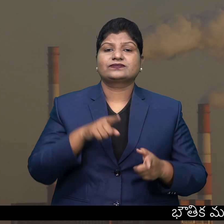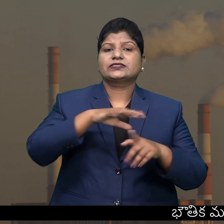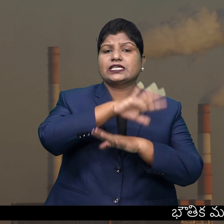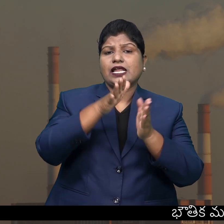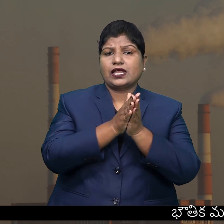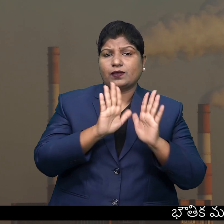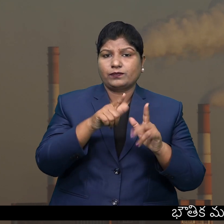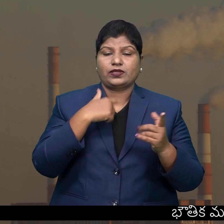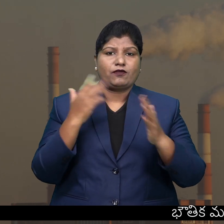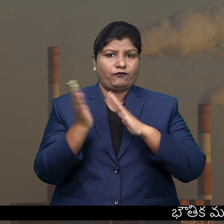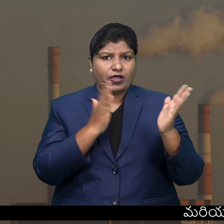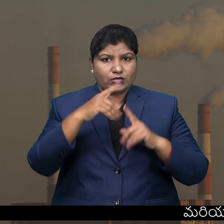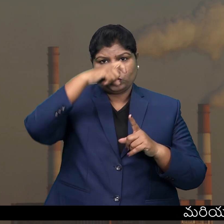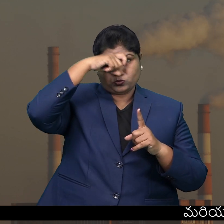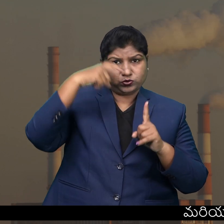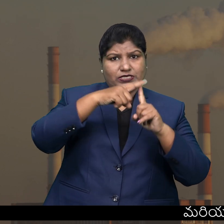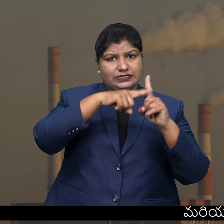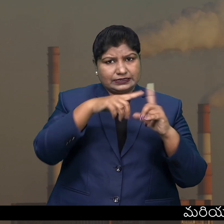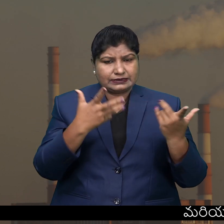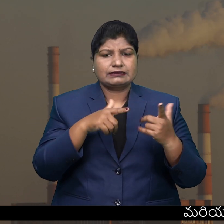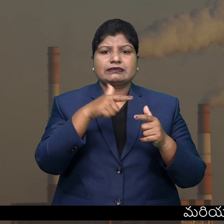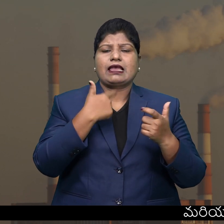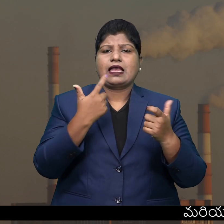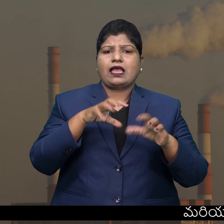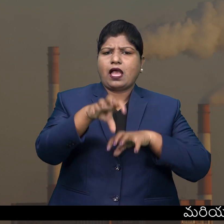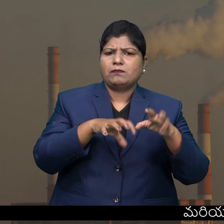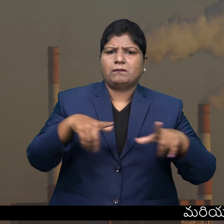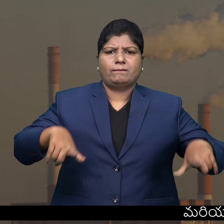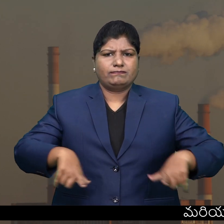భౌతిక మరియు జీవ కారకాలు మరియు వాటి రసాయన